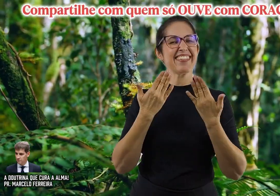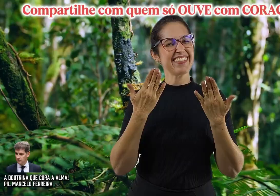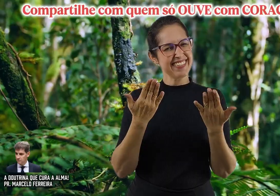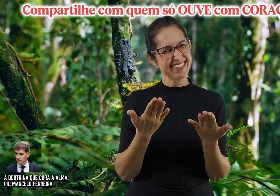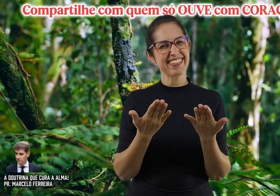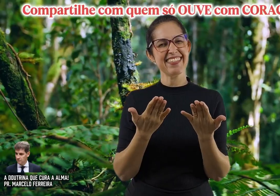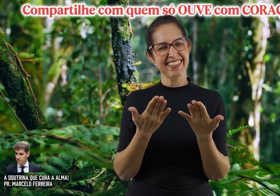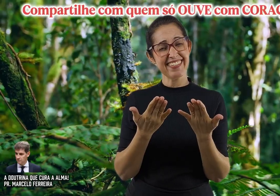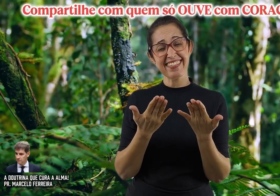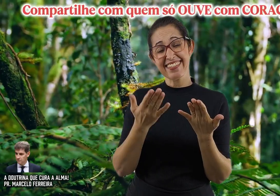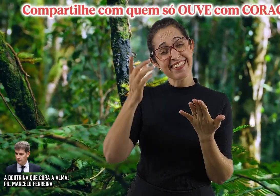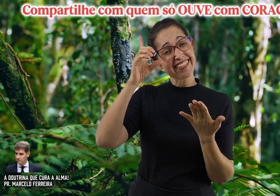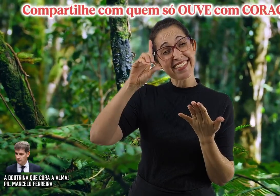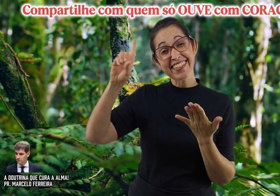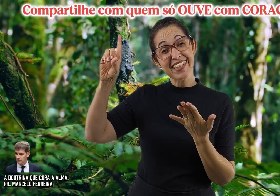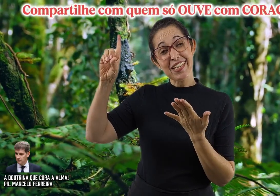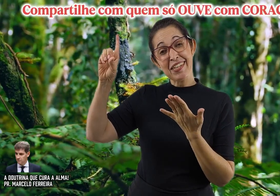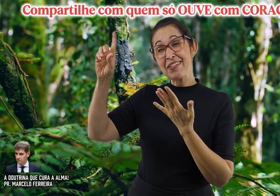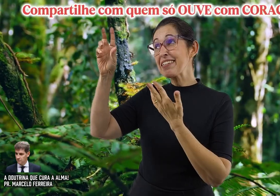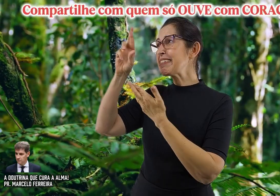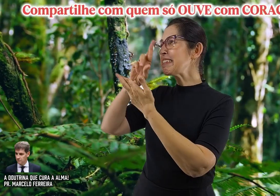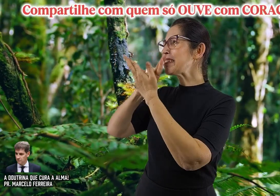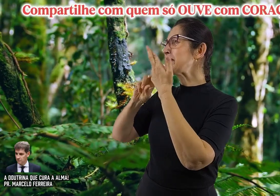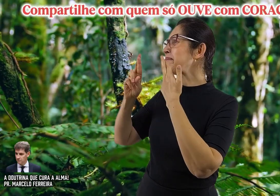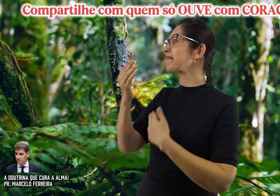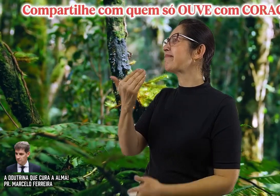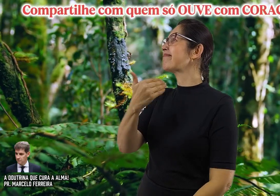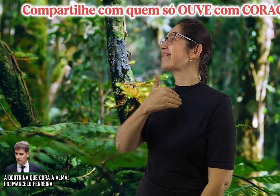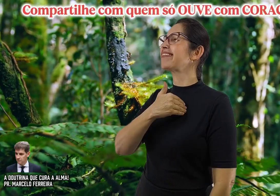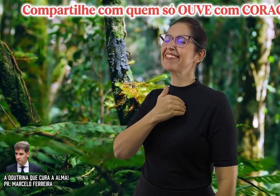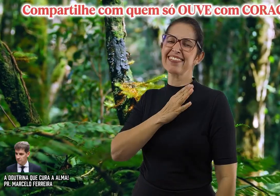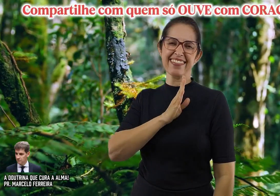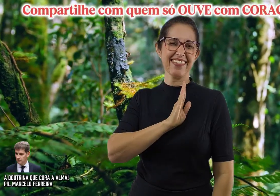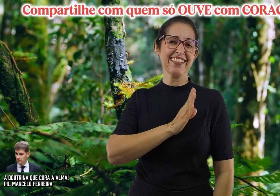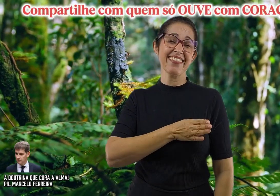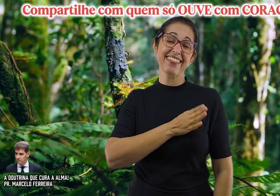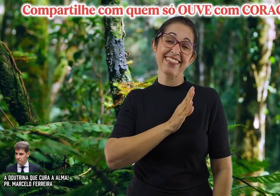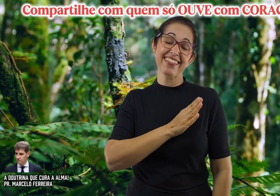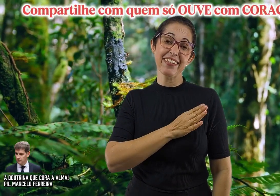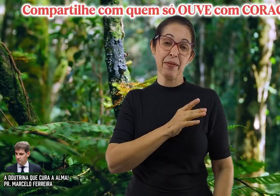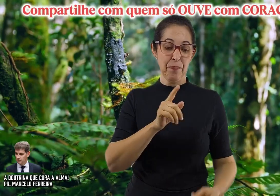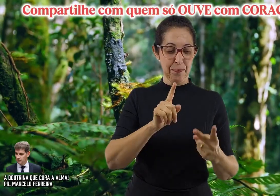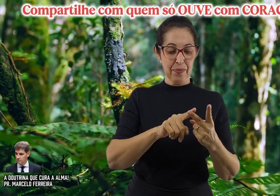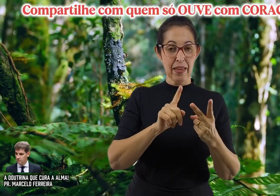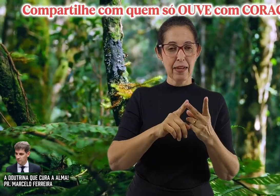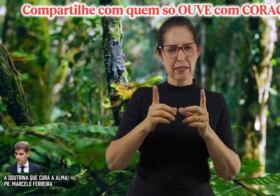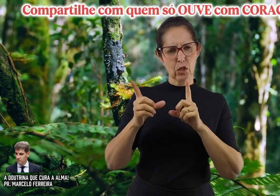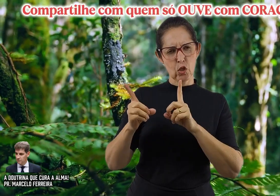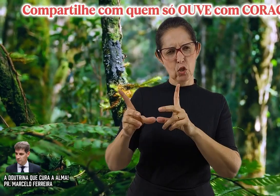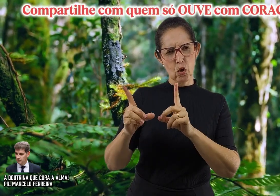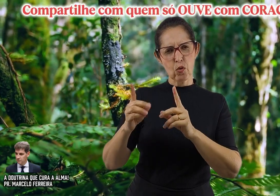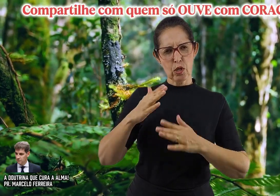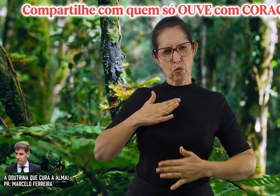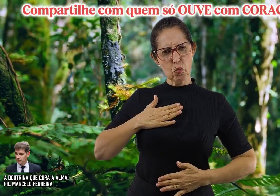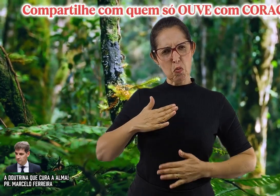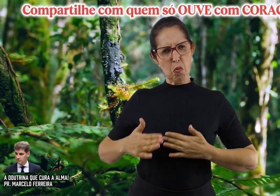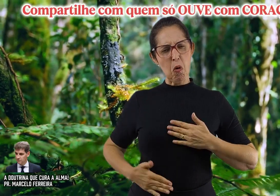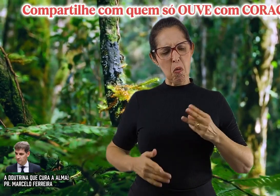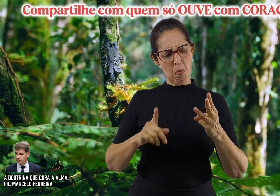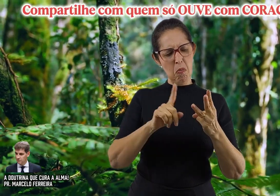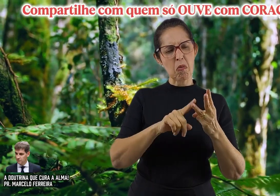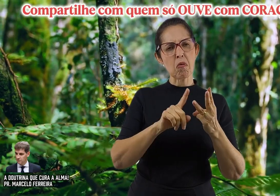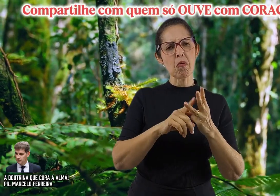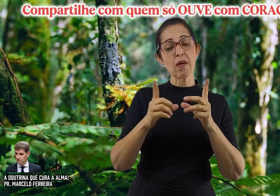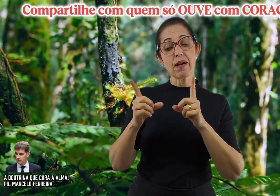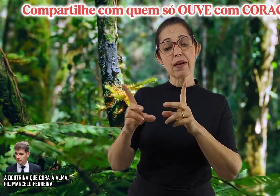É Deus falando ao nosso coração. A doutrina de corpo, a doutrina do poder do sangue de